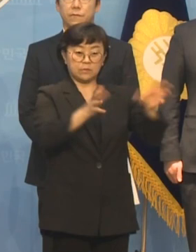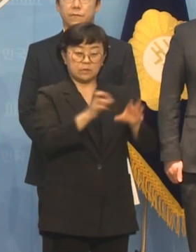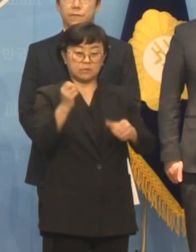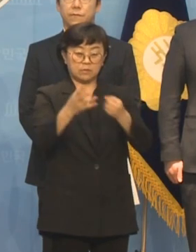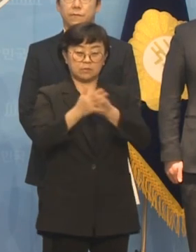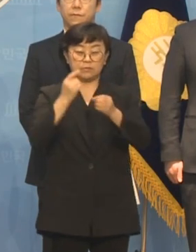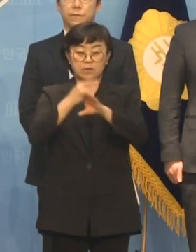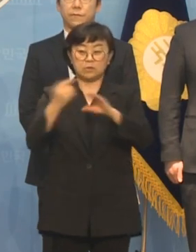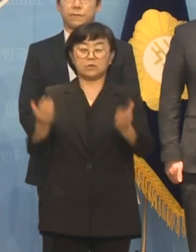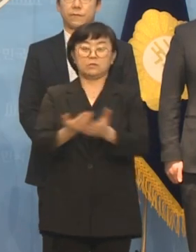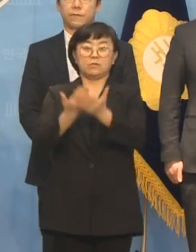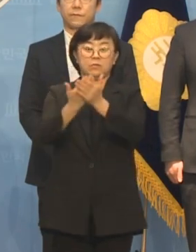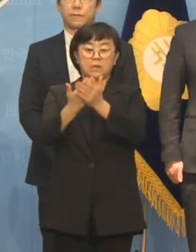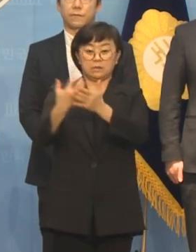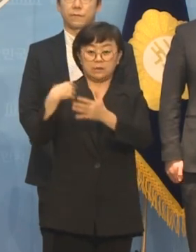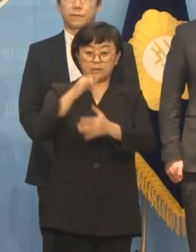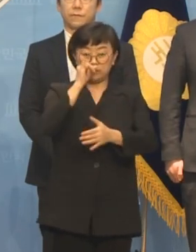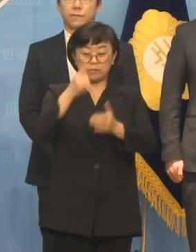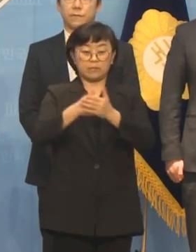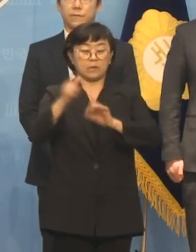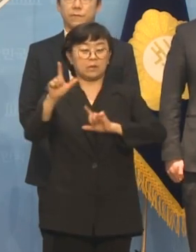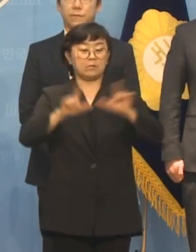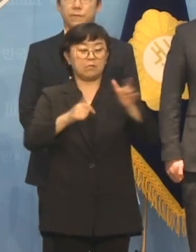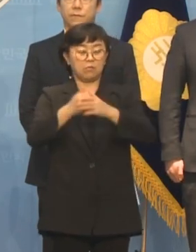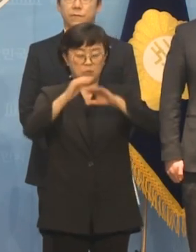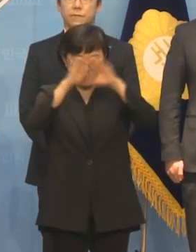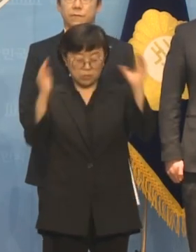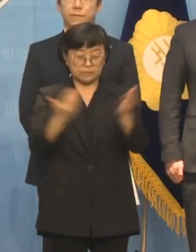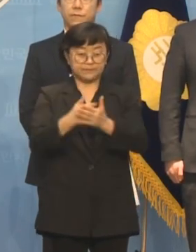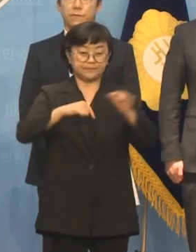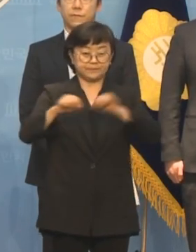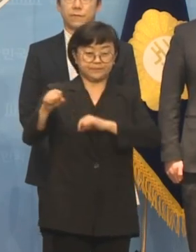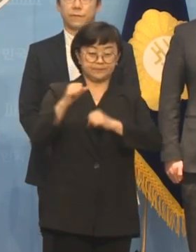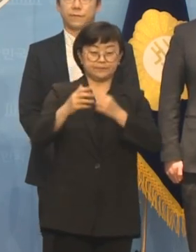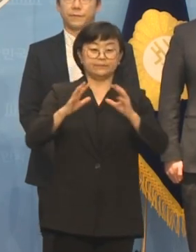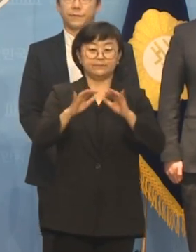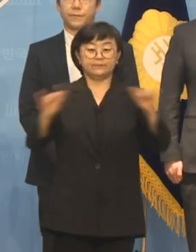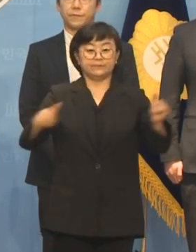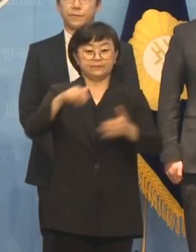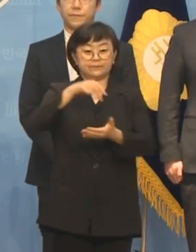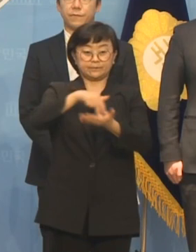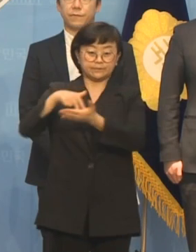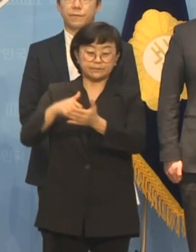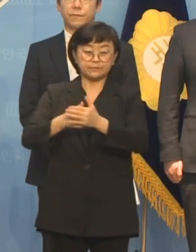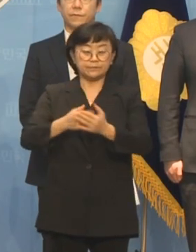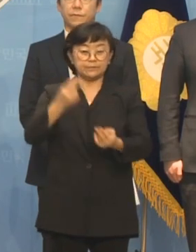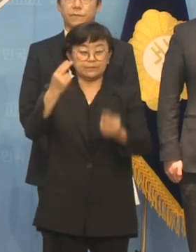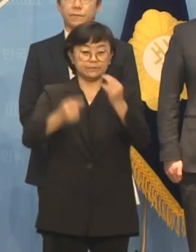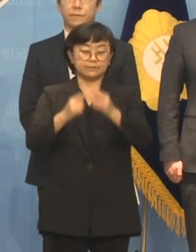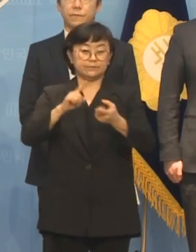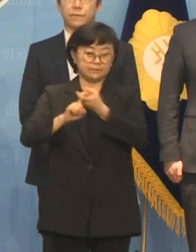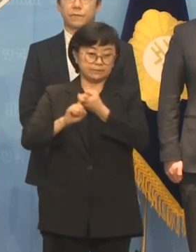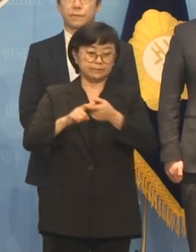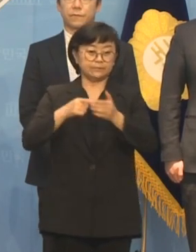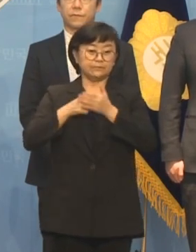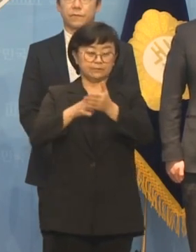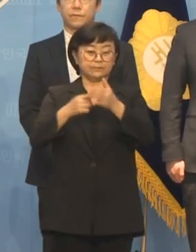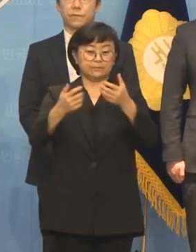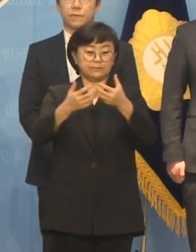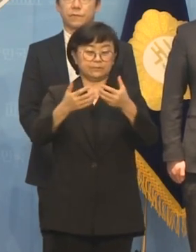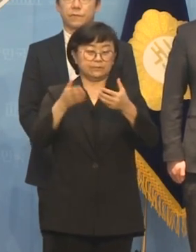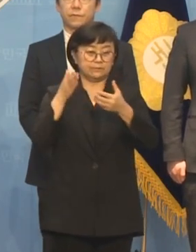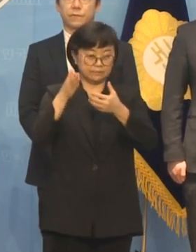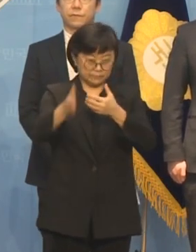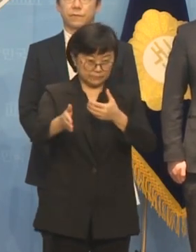비롯한 민주진보진영의 책임 있는 모든 정치 세력 그리고 국민들 앞에 비례연합정당의 추진 방향을